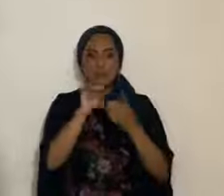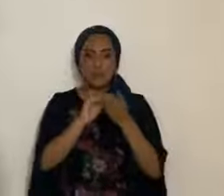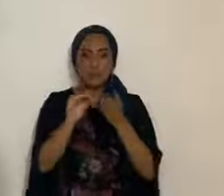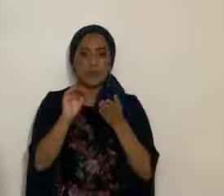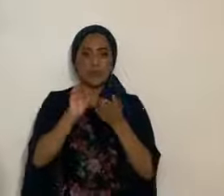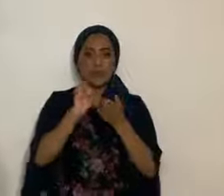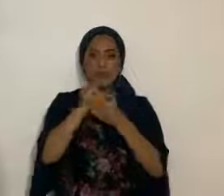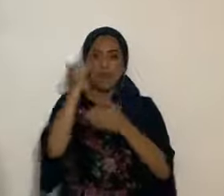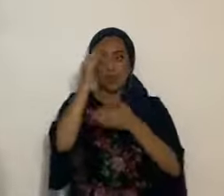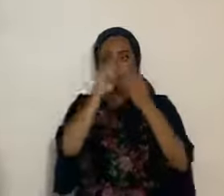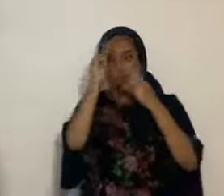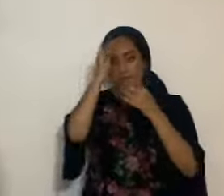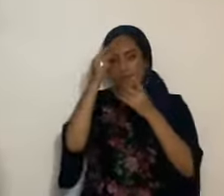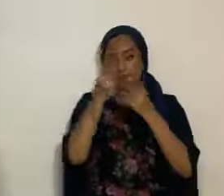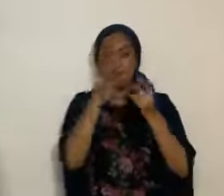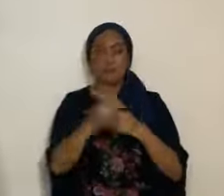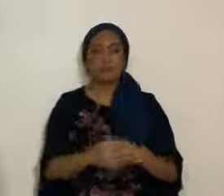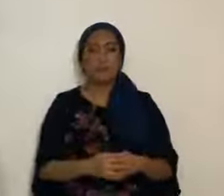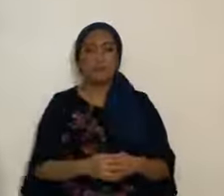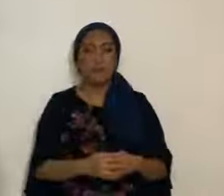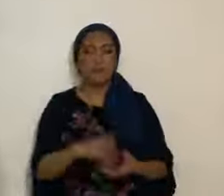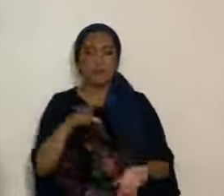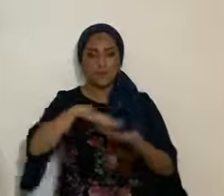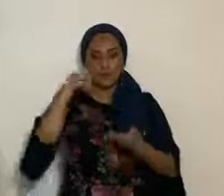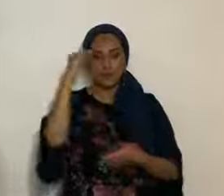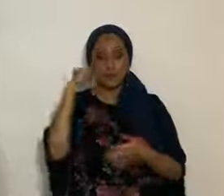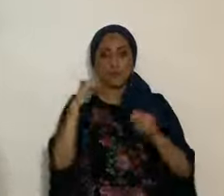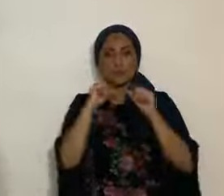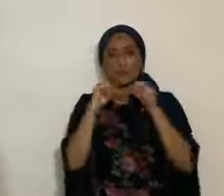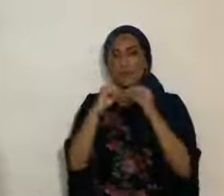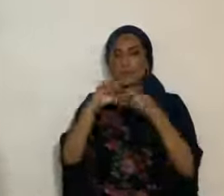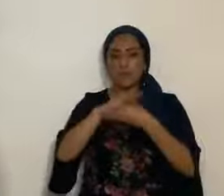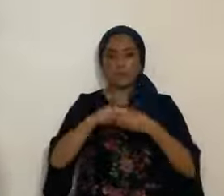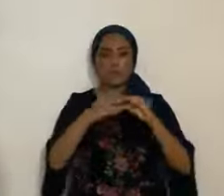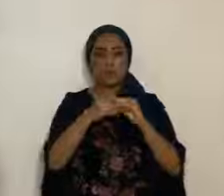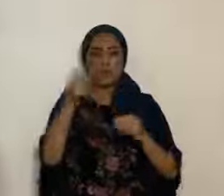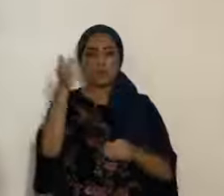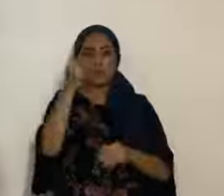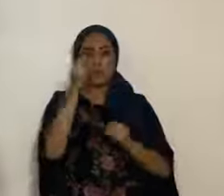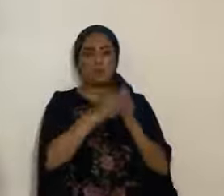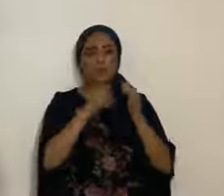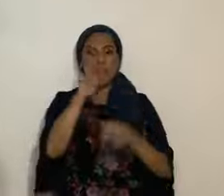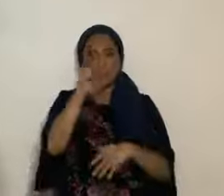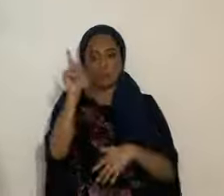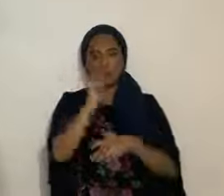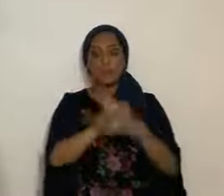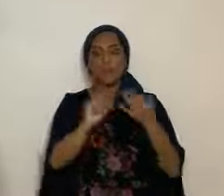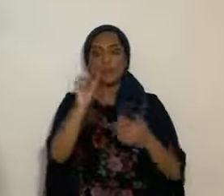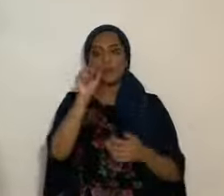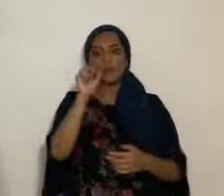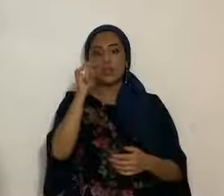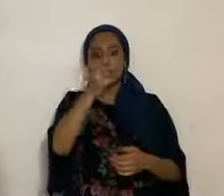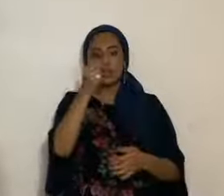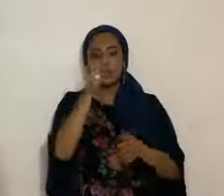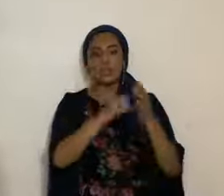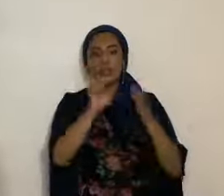Eterno actuara. Y vamos a ver los siguientes relatos en Génesis 31 y Génesis 32. Y vamos a ver